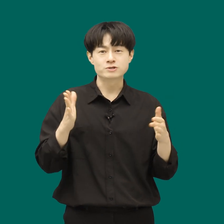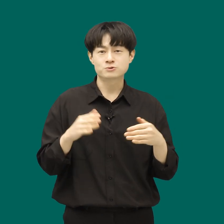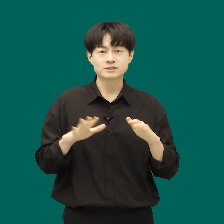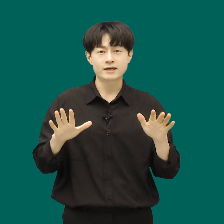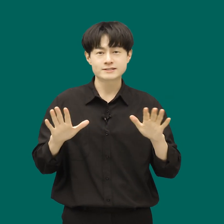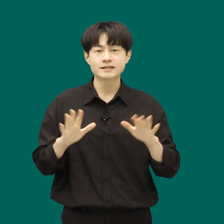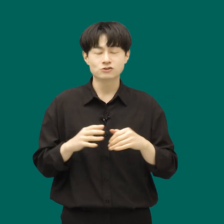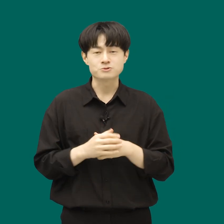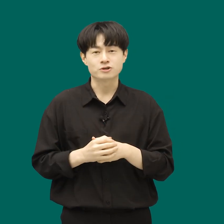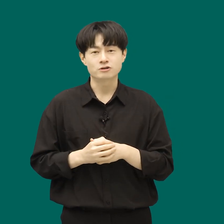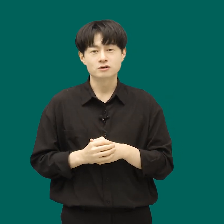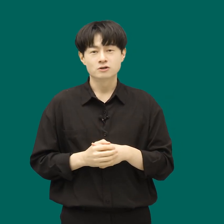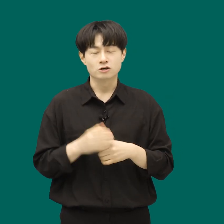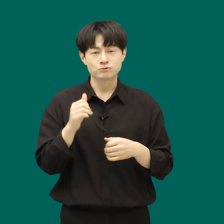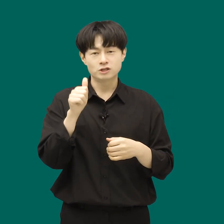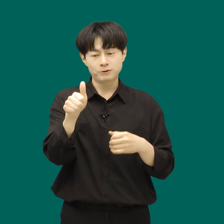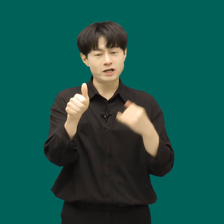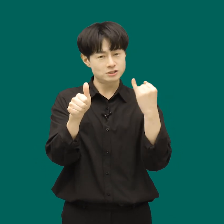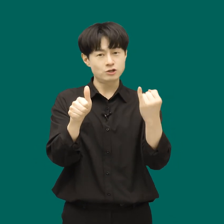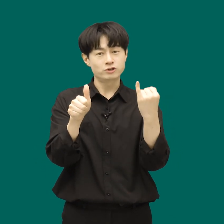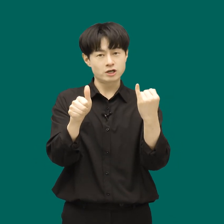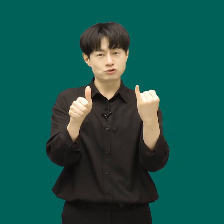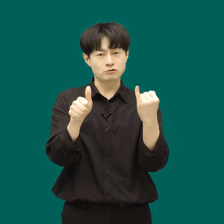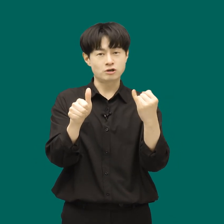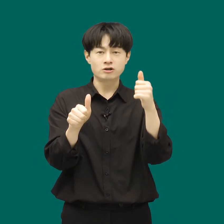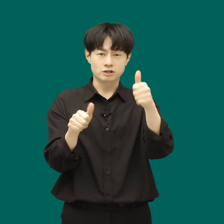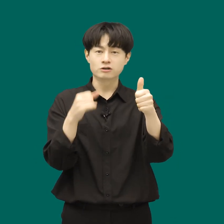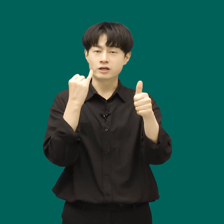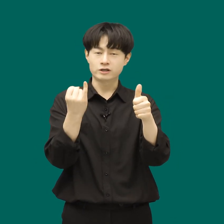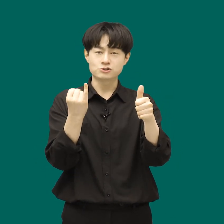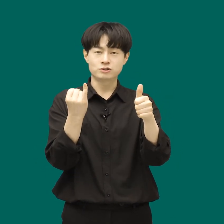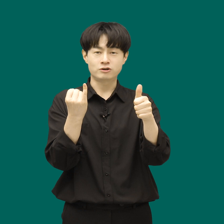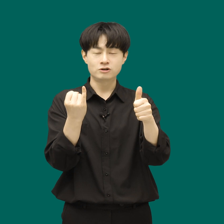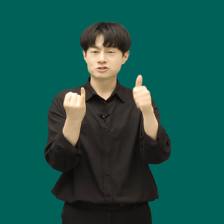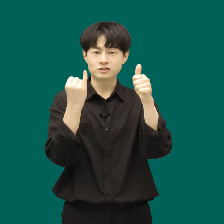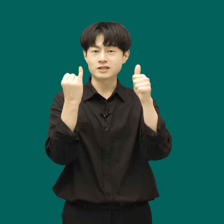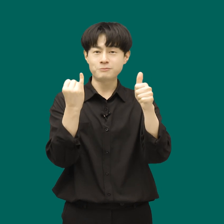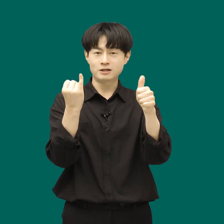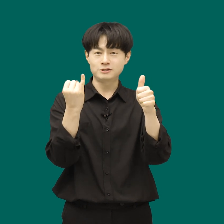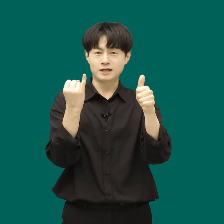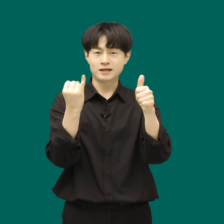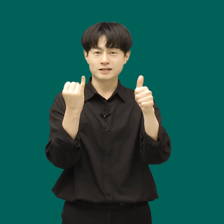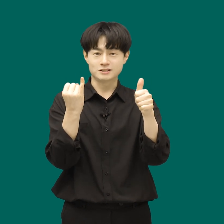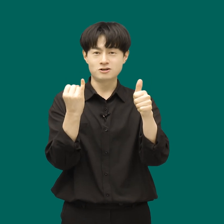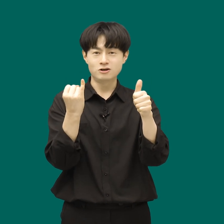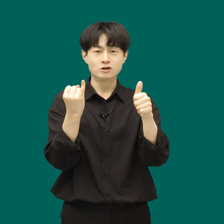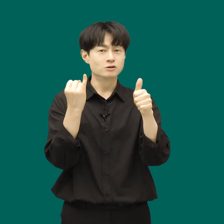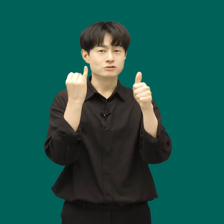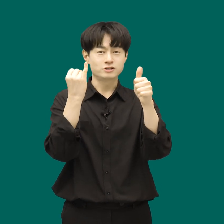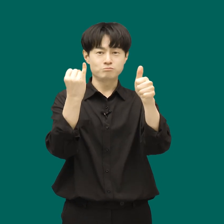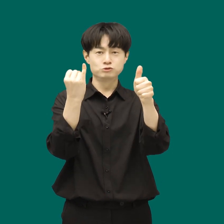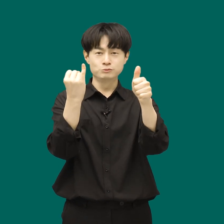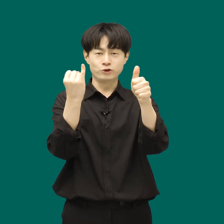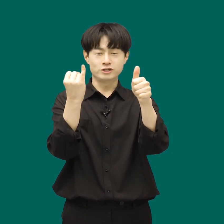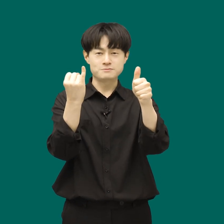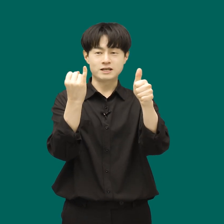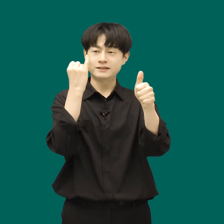비우세손 크게 차이는 없어요. 여러분들이 편하신 대로 이렇게 하셔도 되고요. 이렇게 하셔도 돼요. 저는 이게 편합니다. 그래서 이제 부부 보여드리겠습니다. 남자,